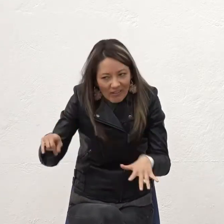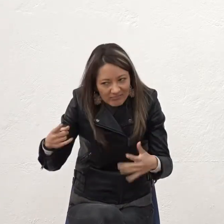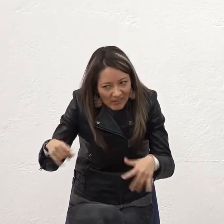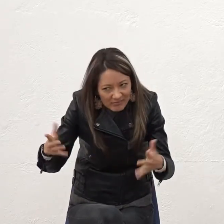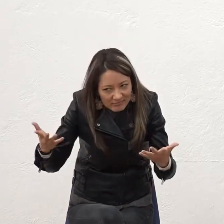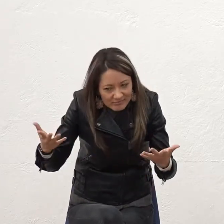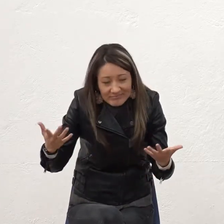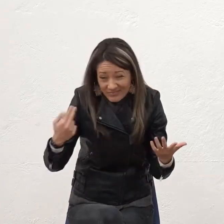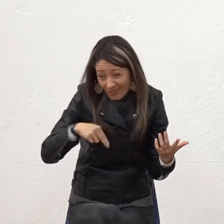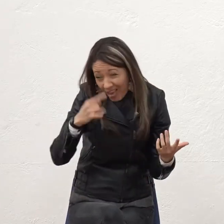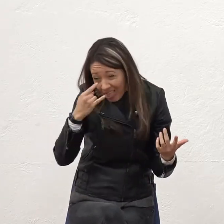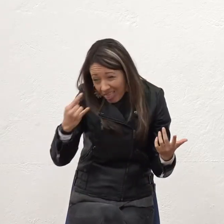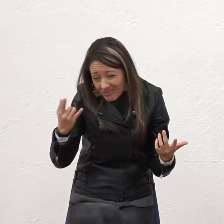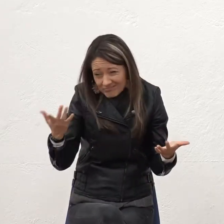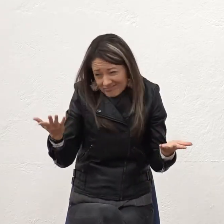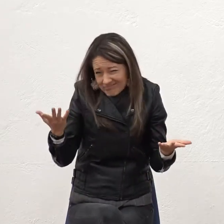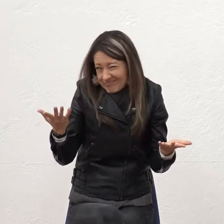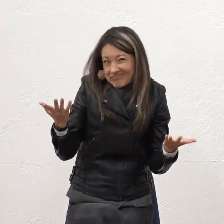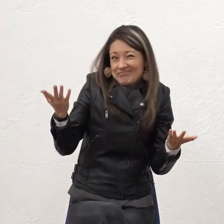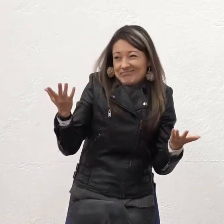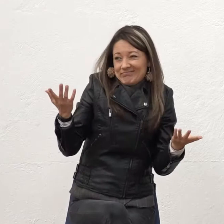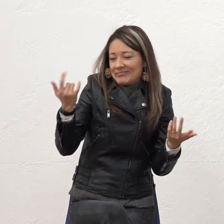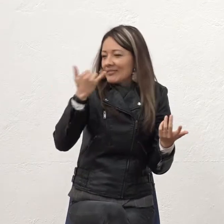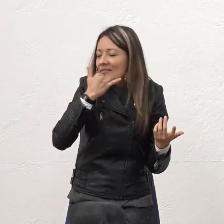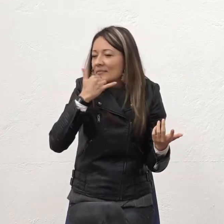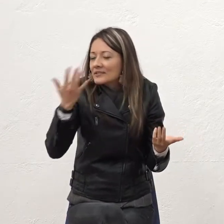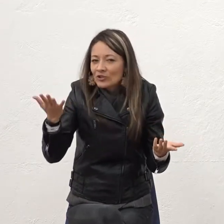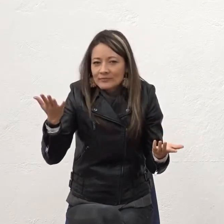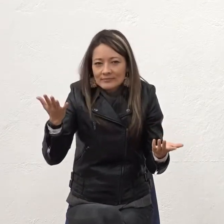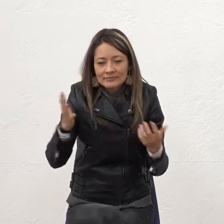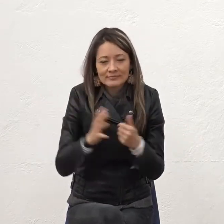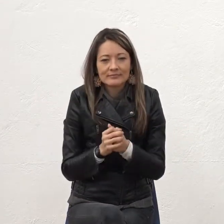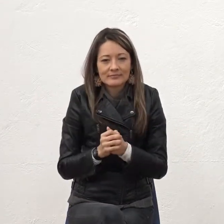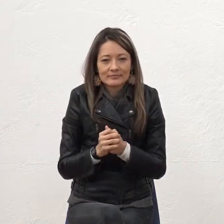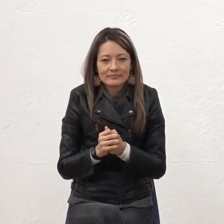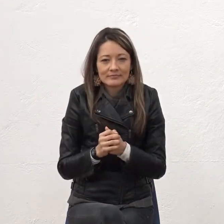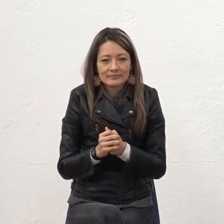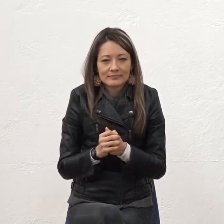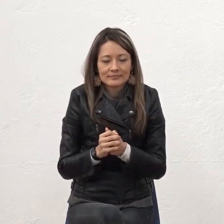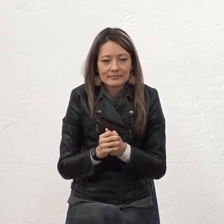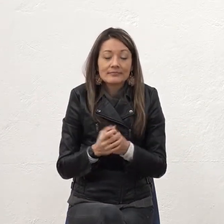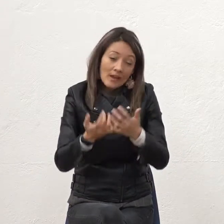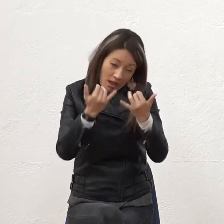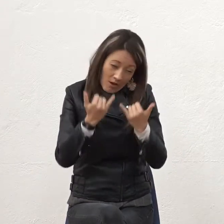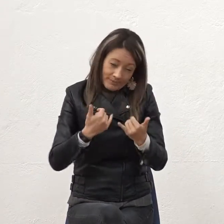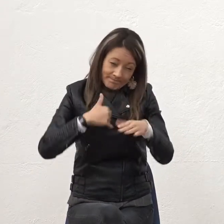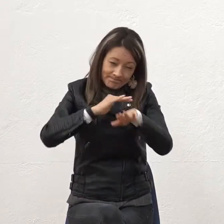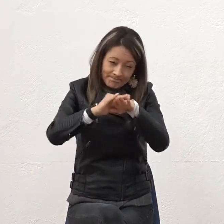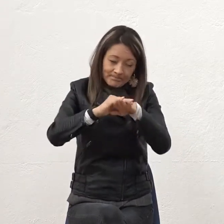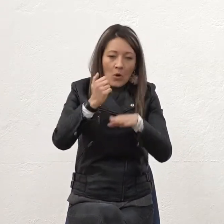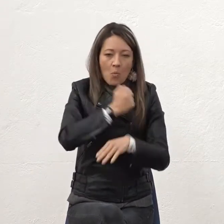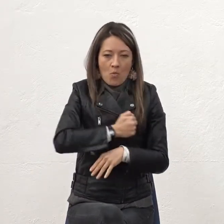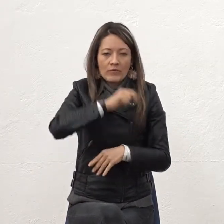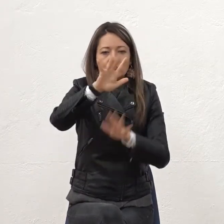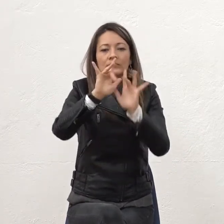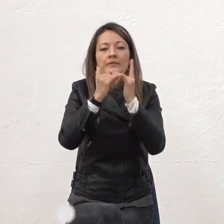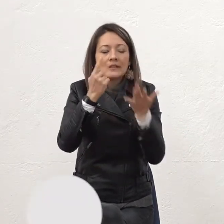¿qué nos interesa de pronto a nosotros lo que está pasando, lo que pasó con Jackie? Vamos a Lucas